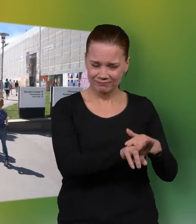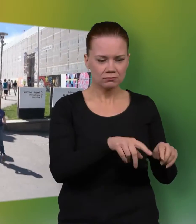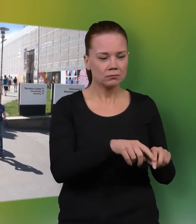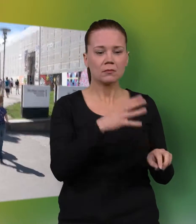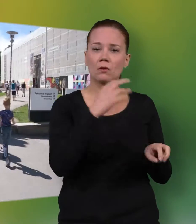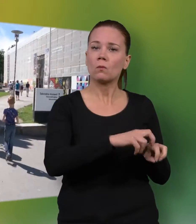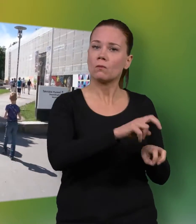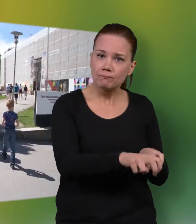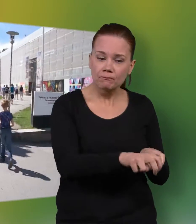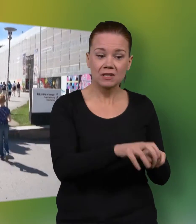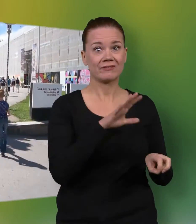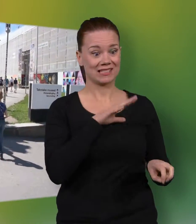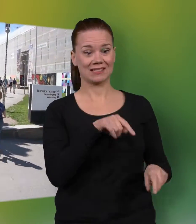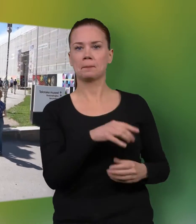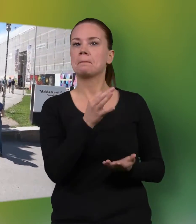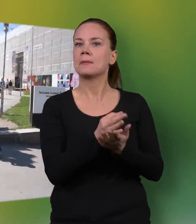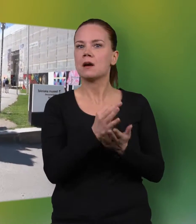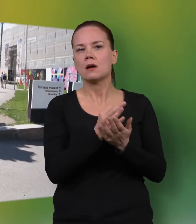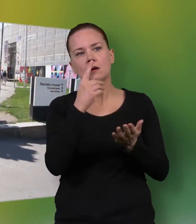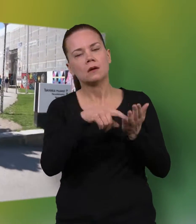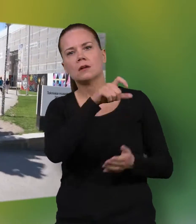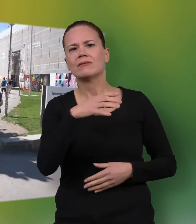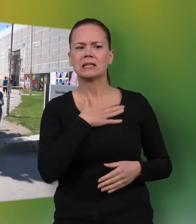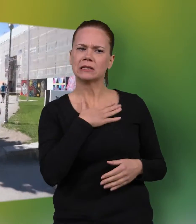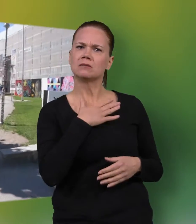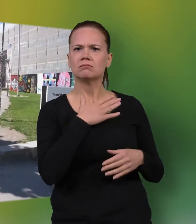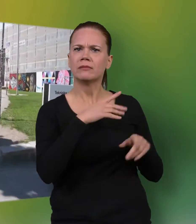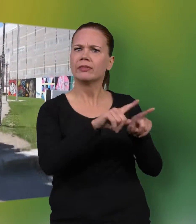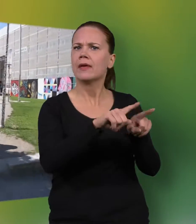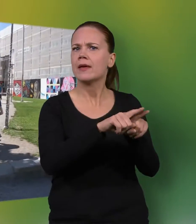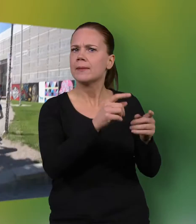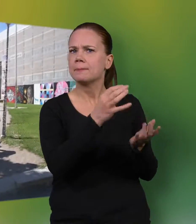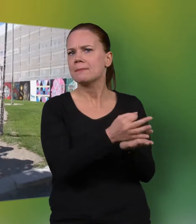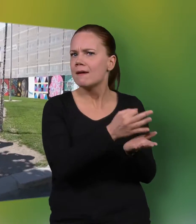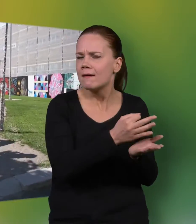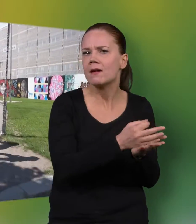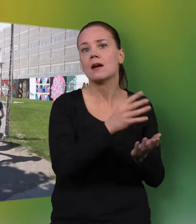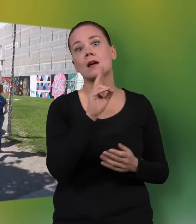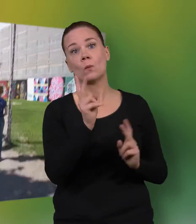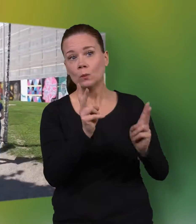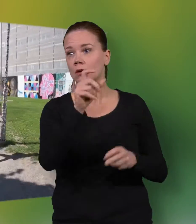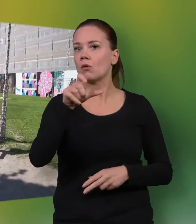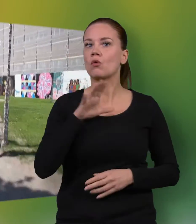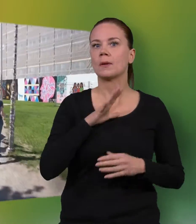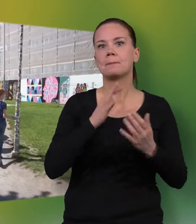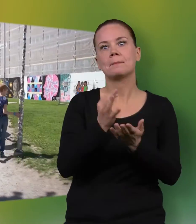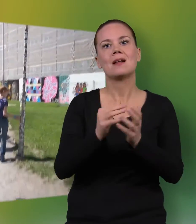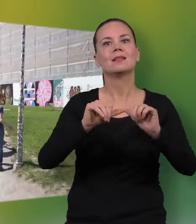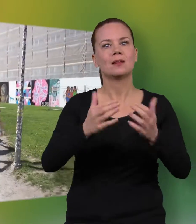utanför entrén. Där finns också två stora parkeringsplatser för den som behöver parkera nära och har eget parkeringstillstånd